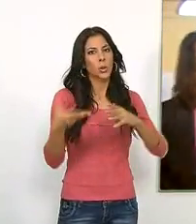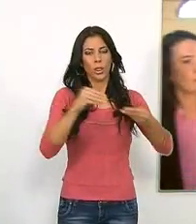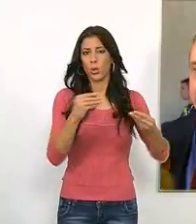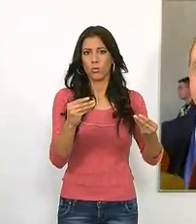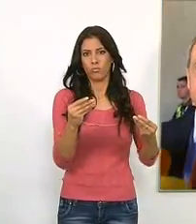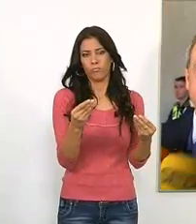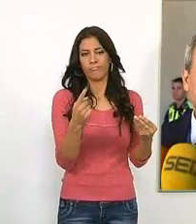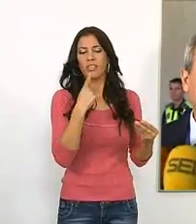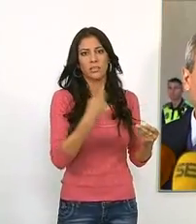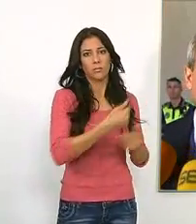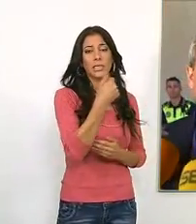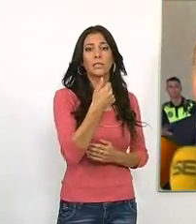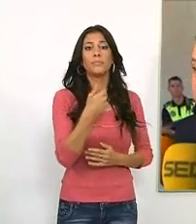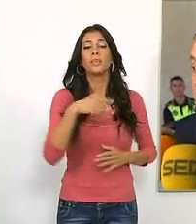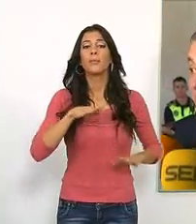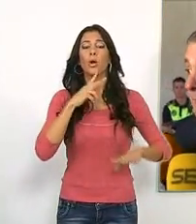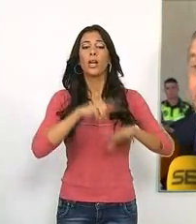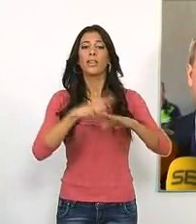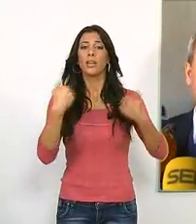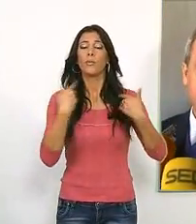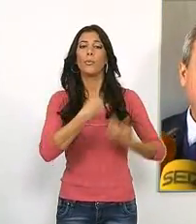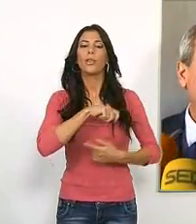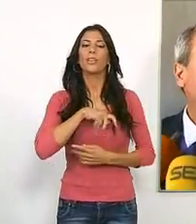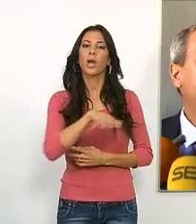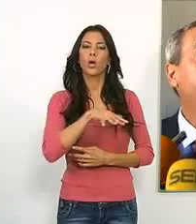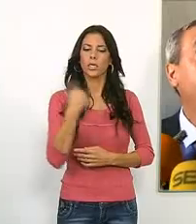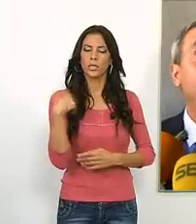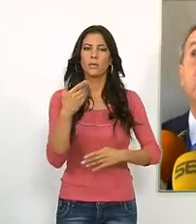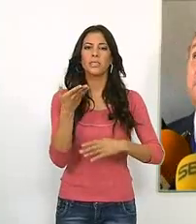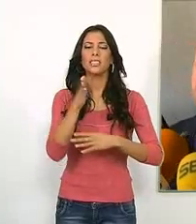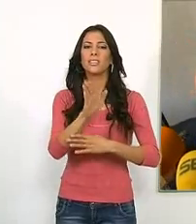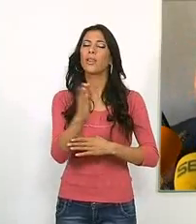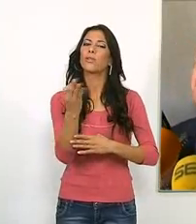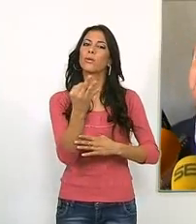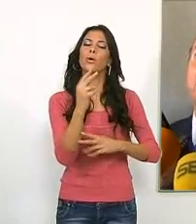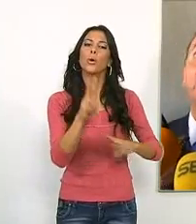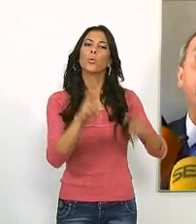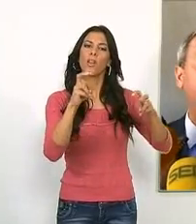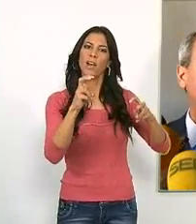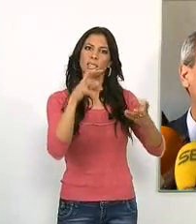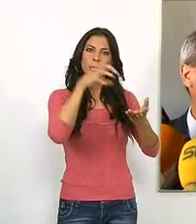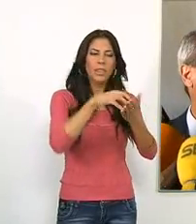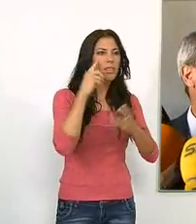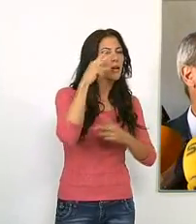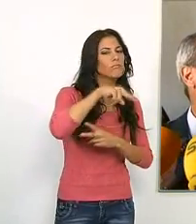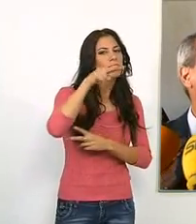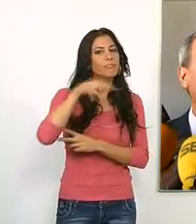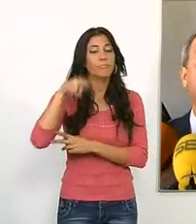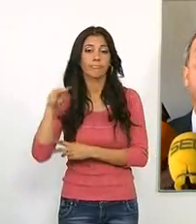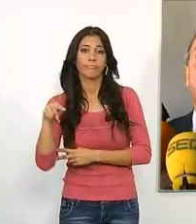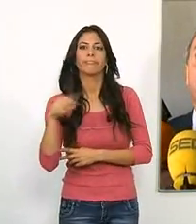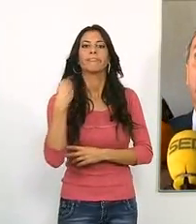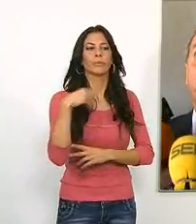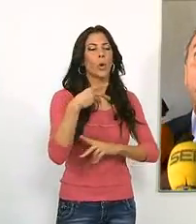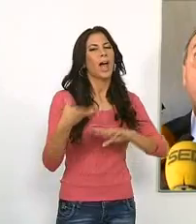adecuadas el edil de policía local ha indicado que estamos presentando lo que serán las nuevas dependencias de la policía local las